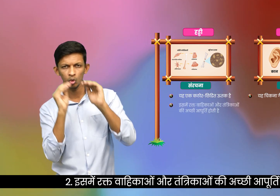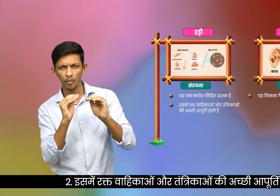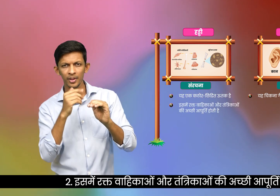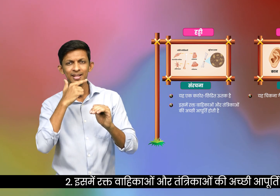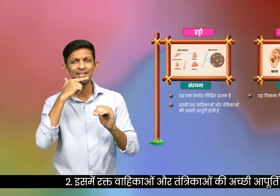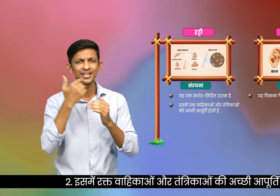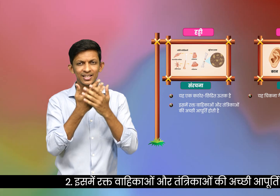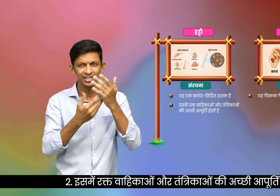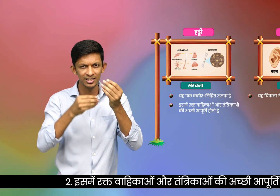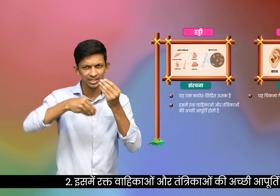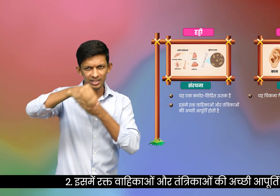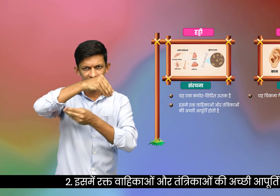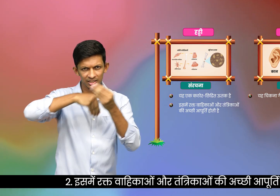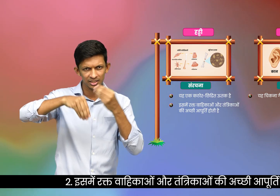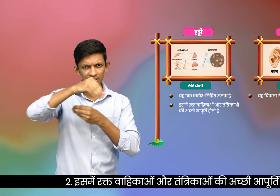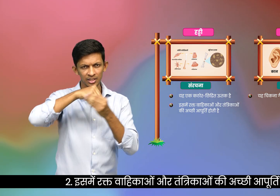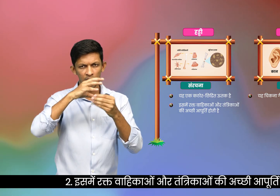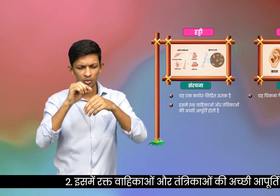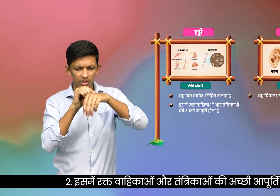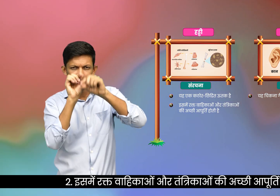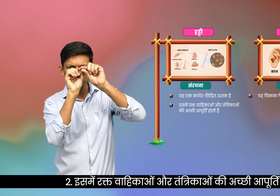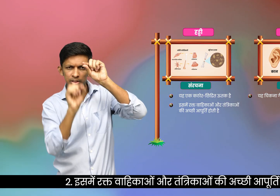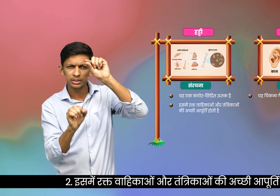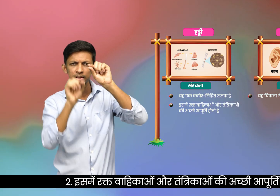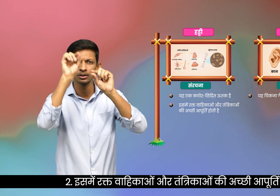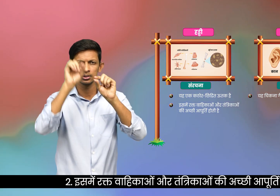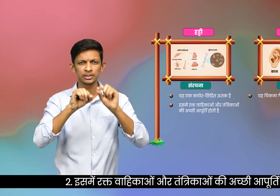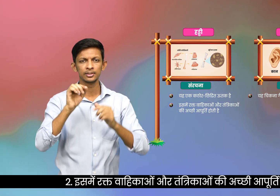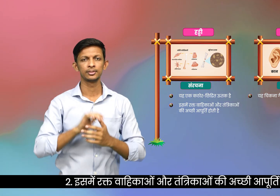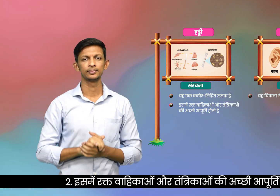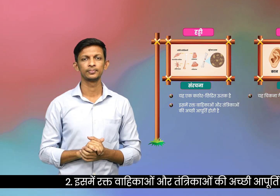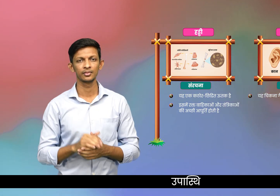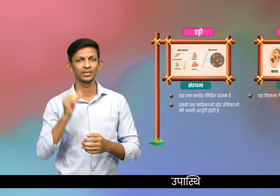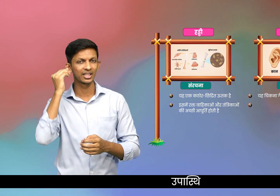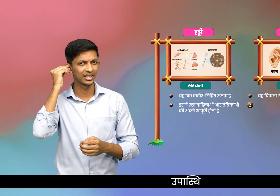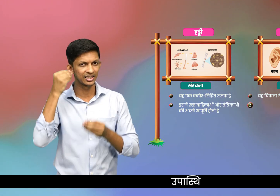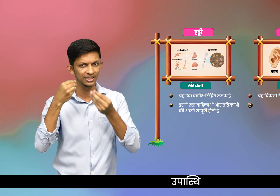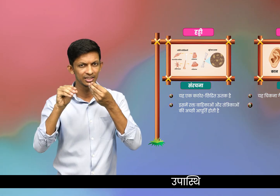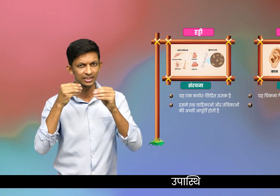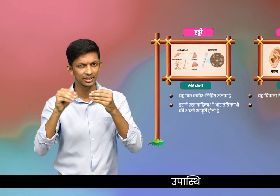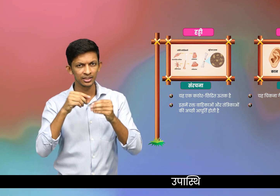दूसरा, इसमें रक्त वाहिकाओं और तंत्रिकाओं की अच्छी आपूर्ति होती है।